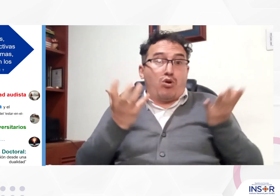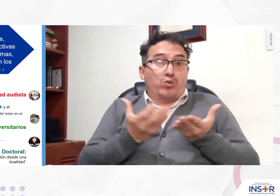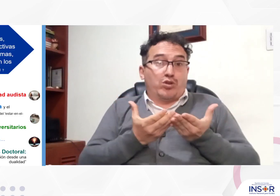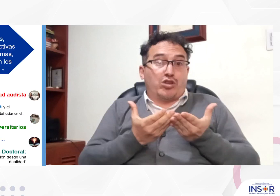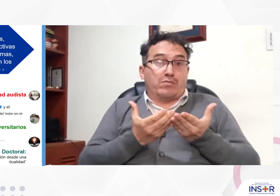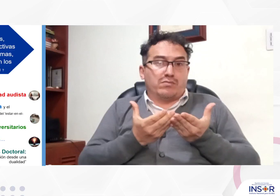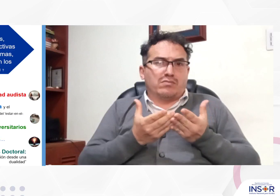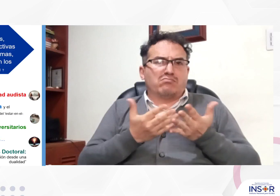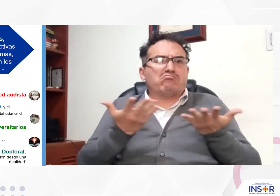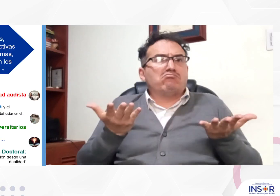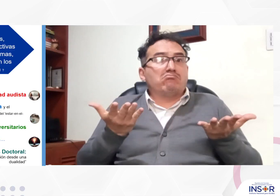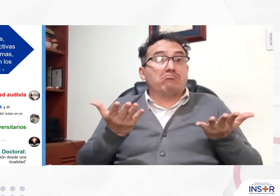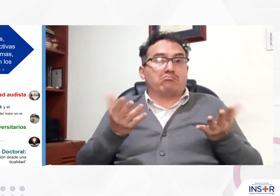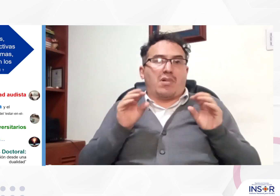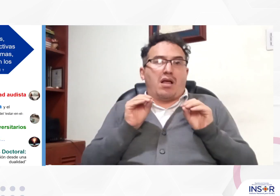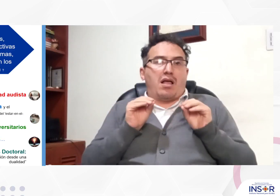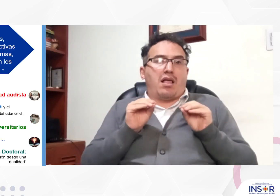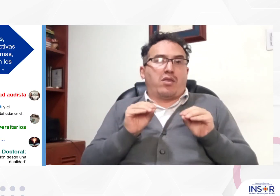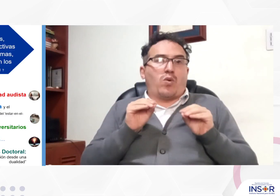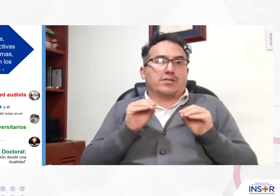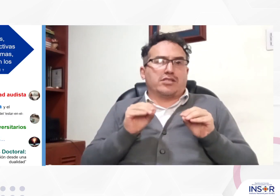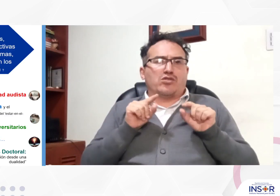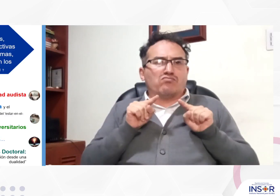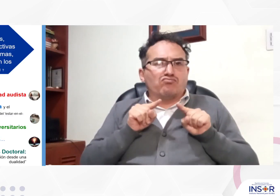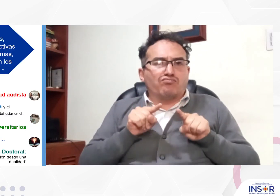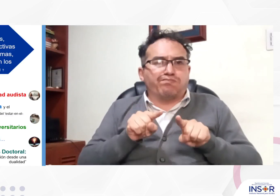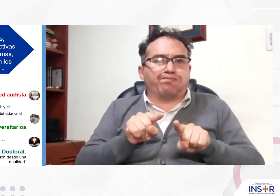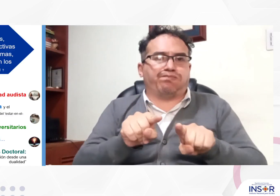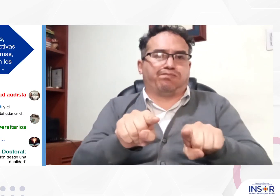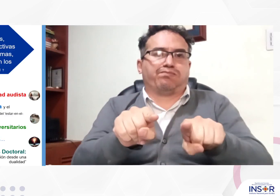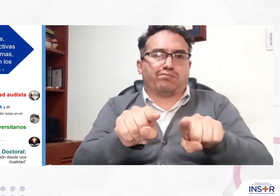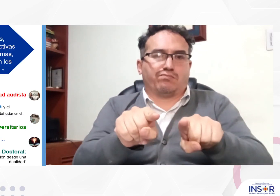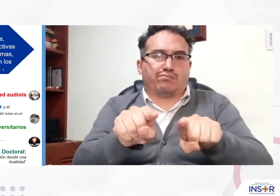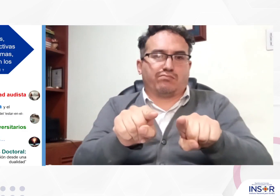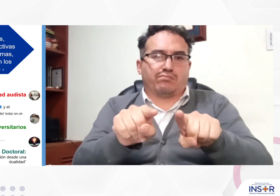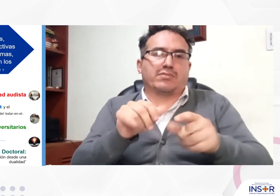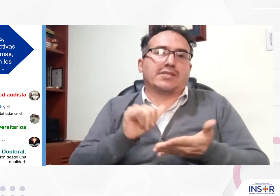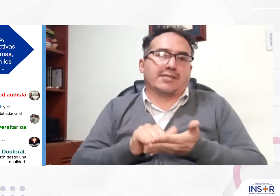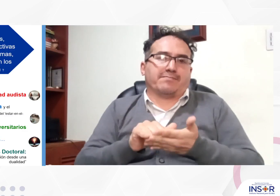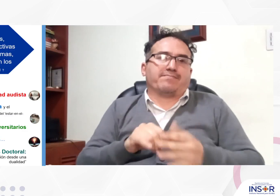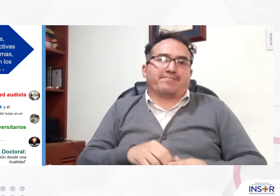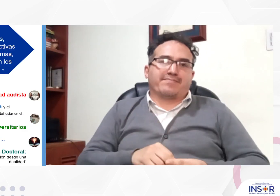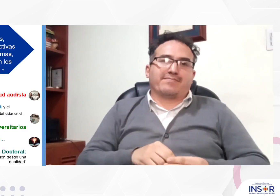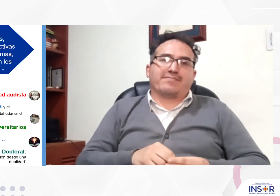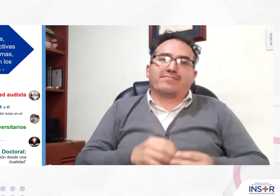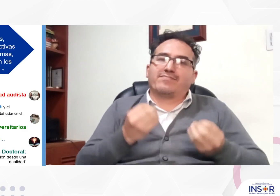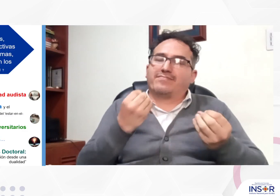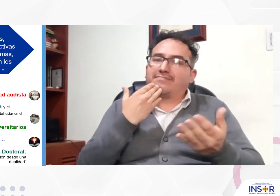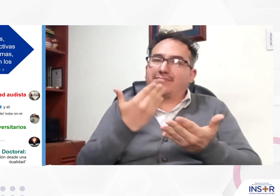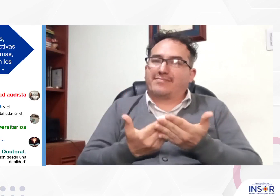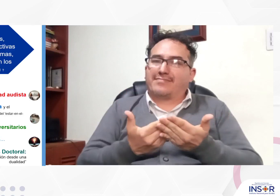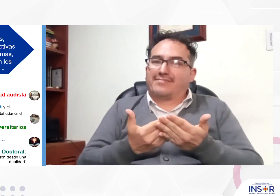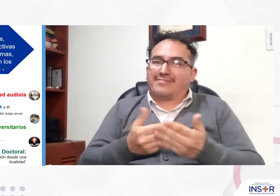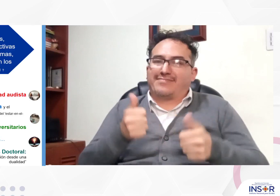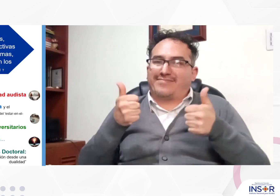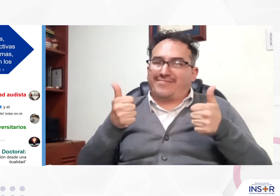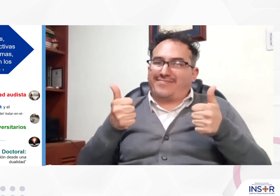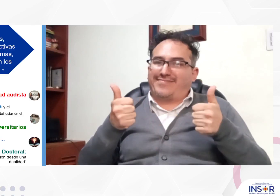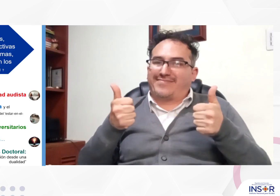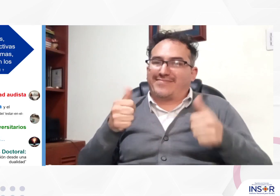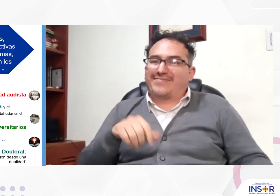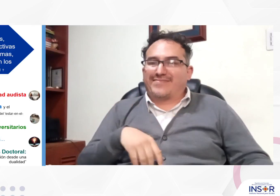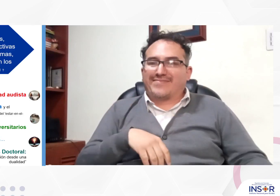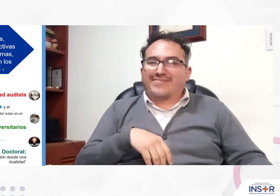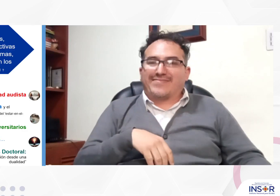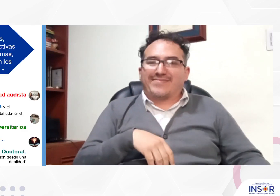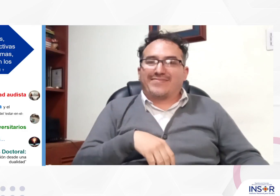esa dualidad, esa binariedad que encontramos entre ser sordo y ser en el mundo, educación desde la dualidad.